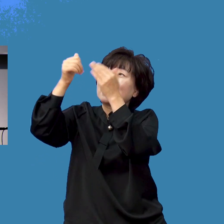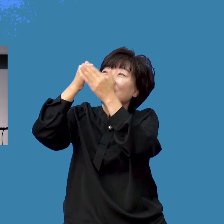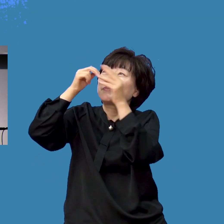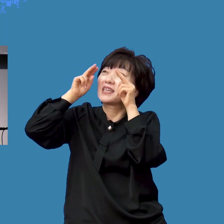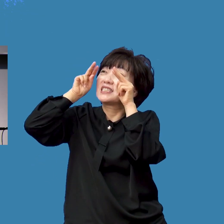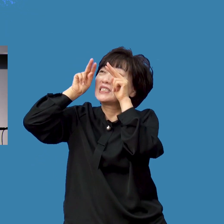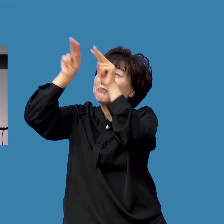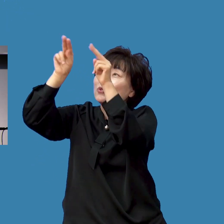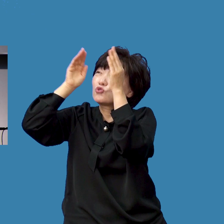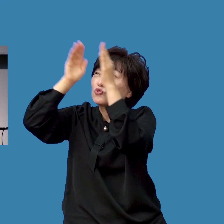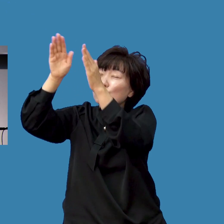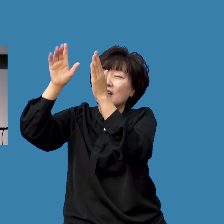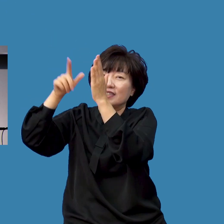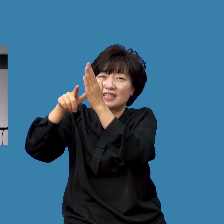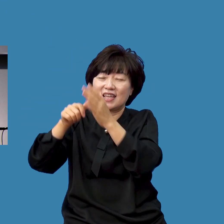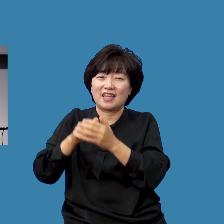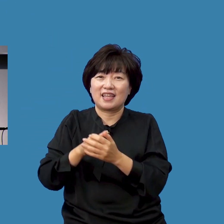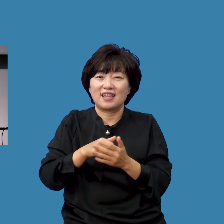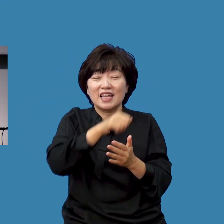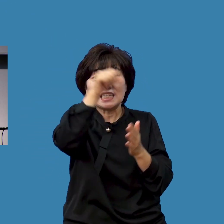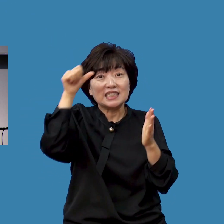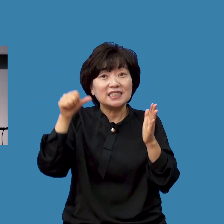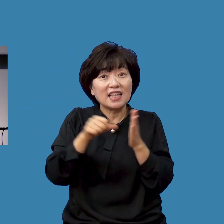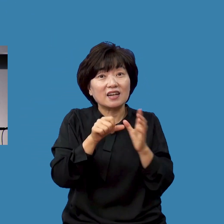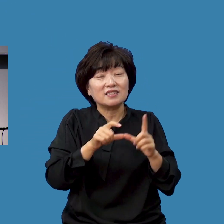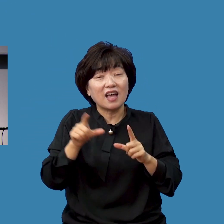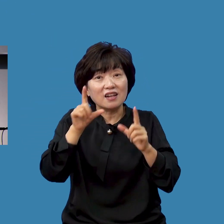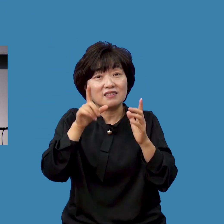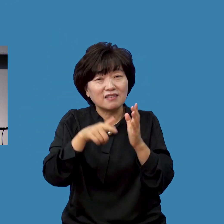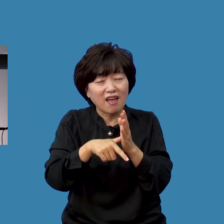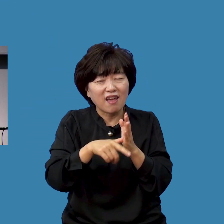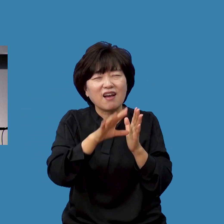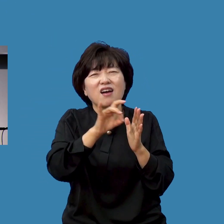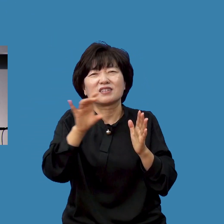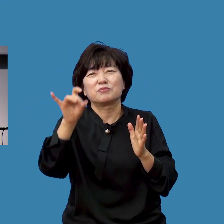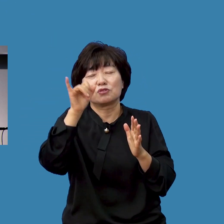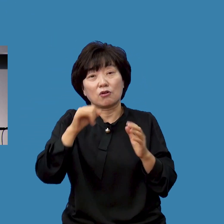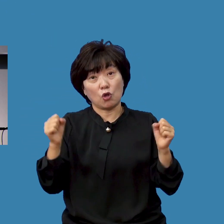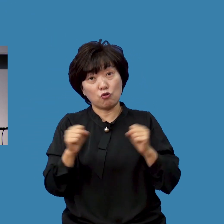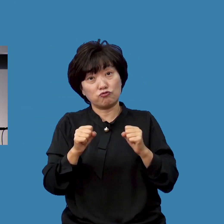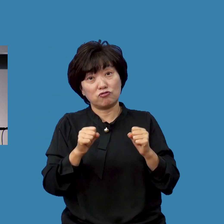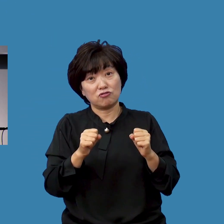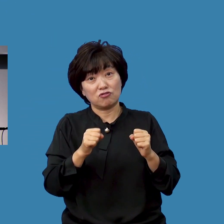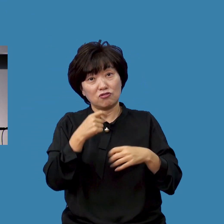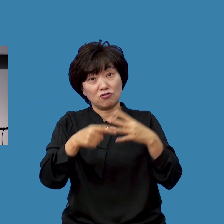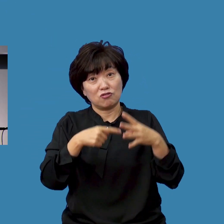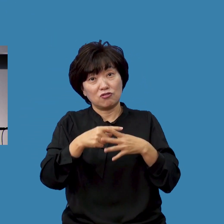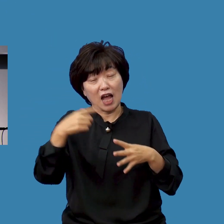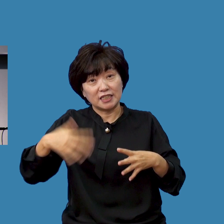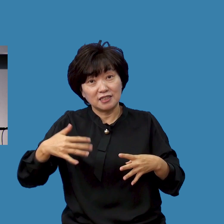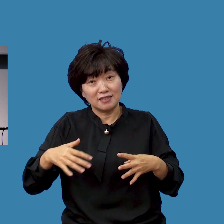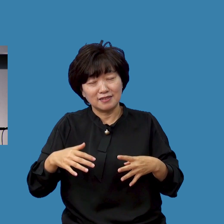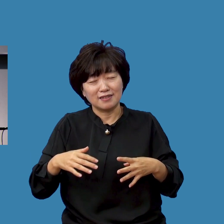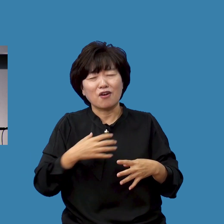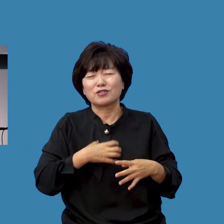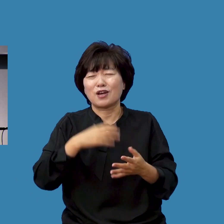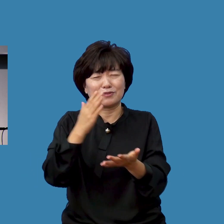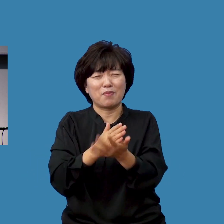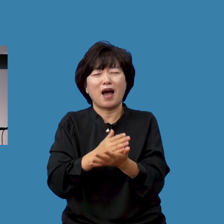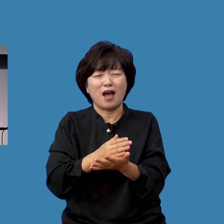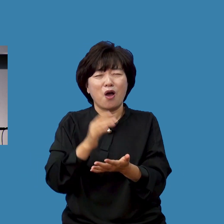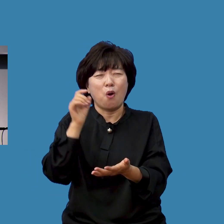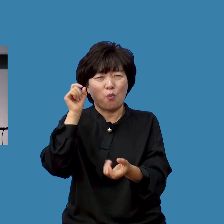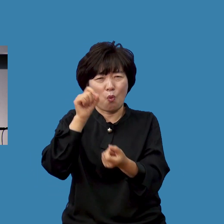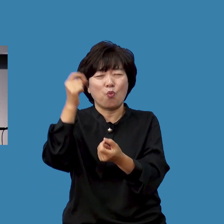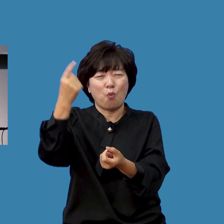하나님께 집중시키는 때예요. 인생을 살다 보면 여러분 그런 때가 종종 있습니다. 아직 없으셨어요?